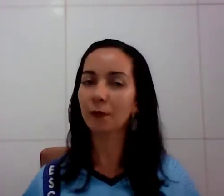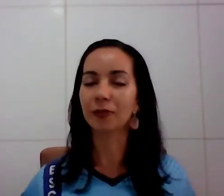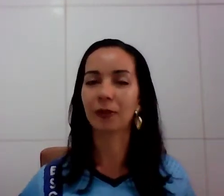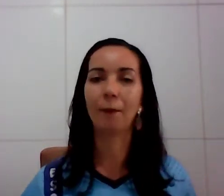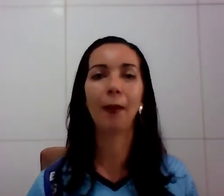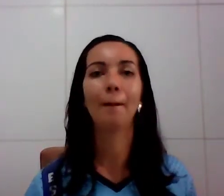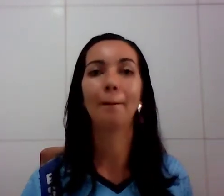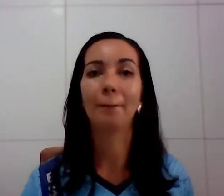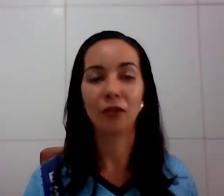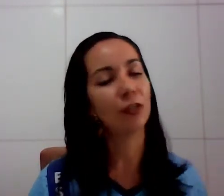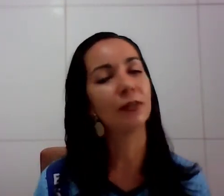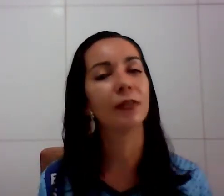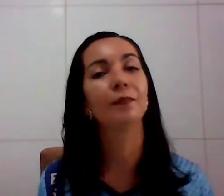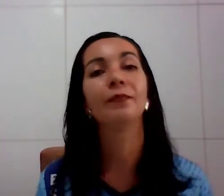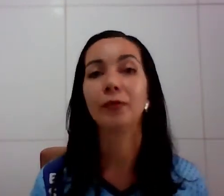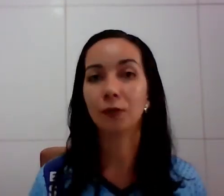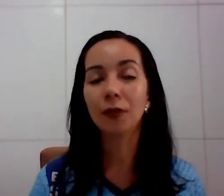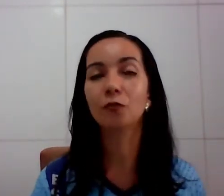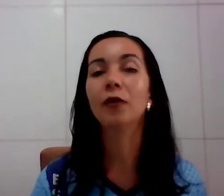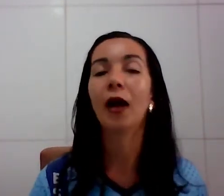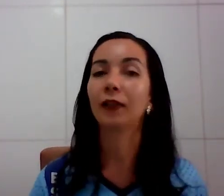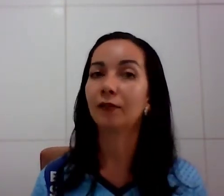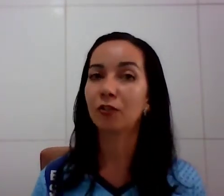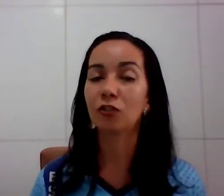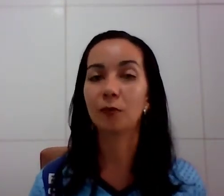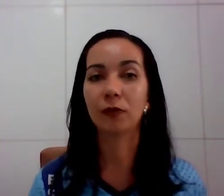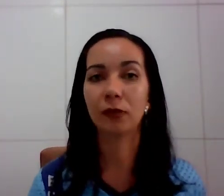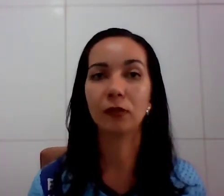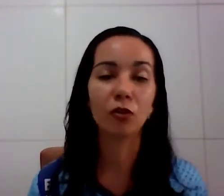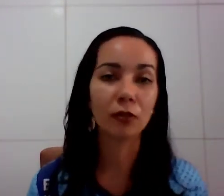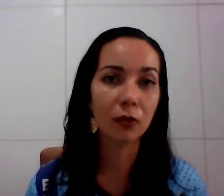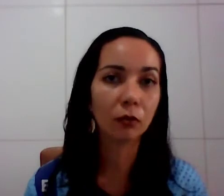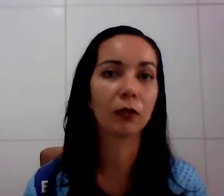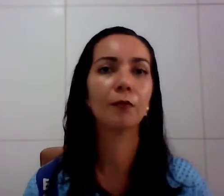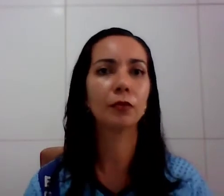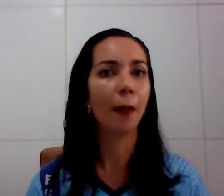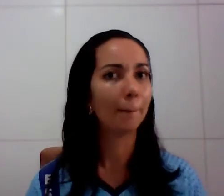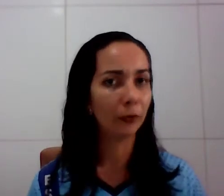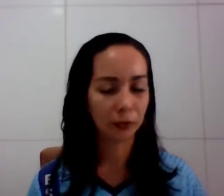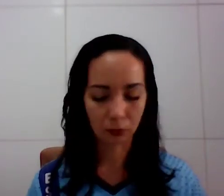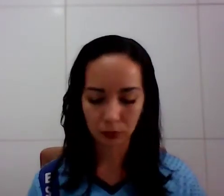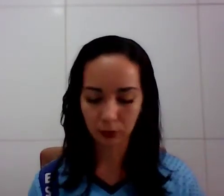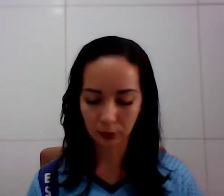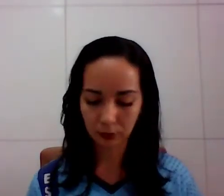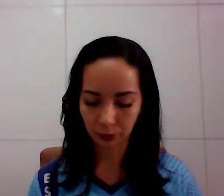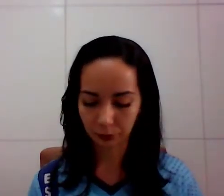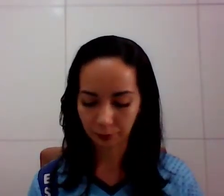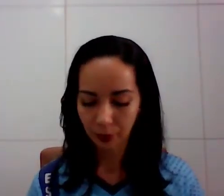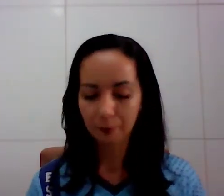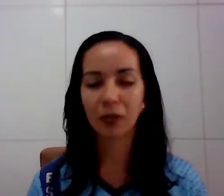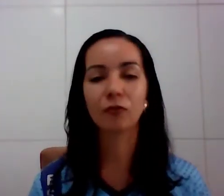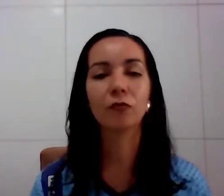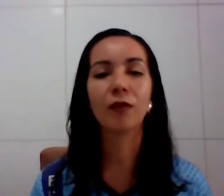que para saber? Pesquisa. Isso mesmo. Através das pesquisas nós encontramos muita coisa interessante. Mas vamos ver